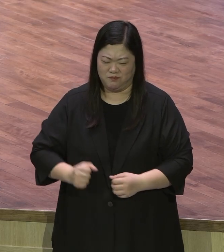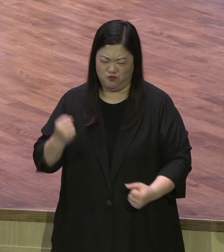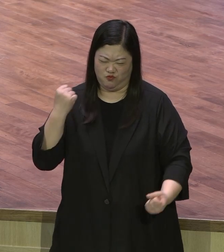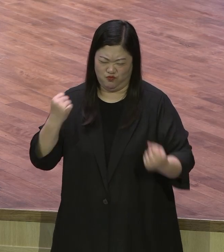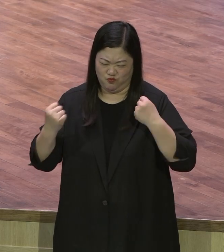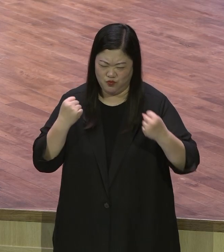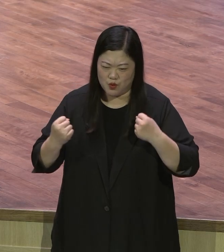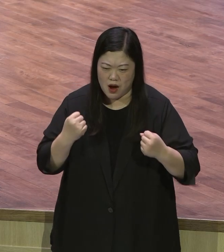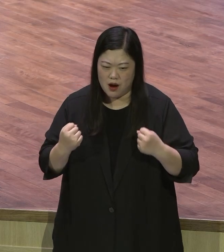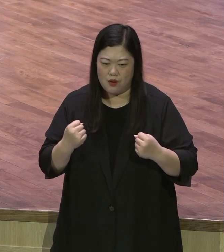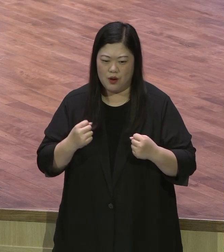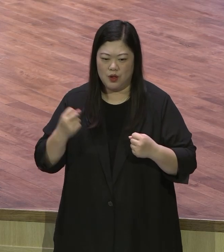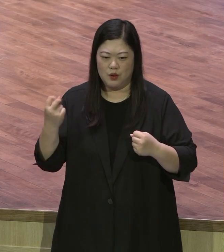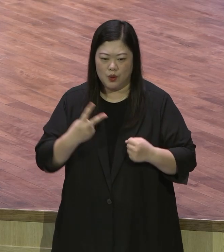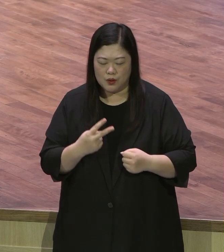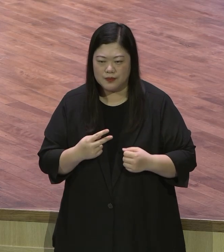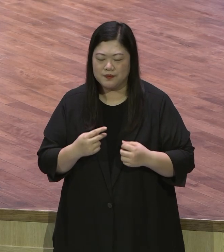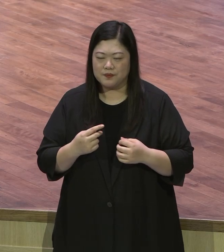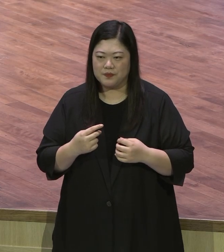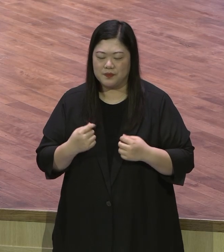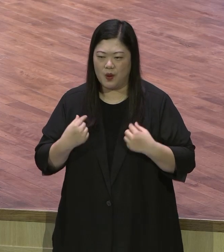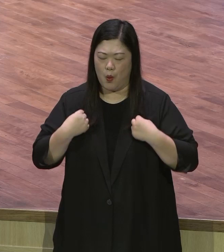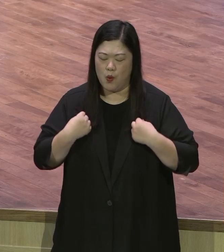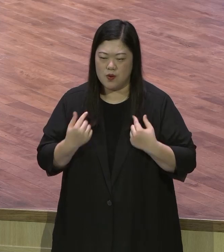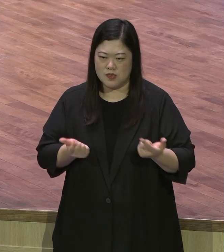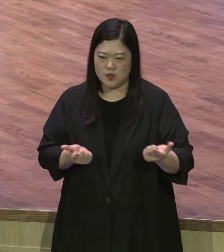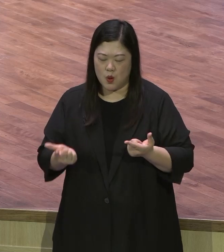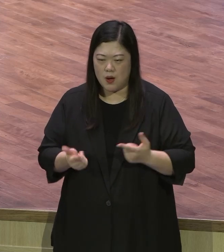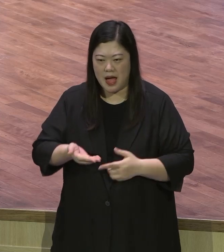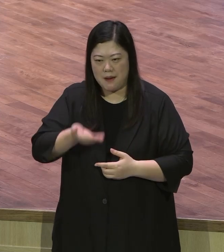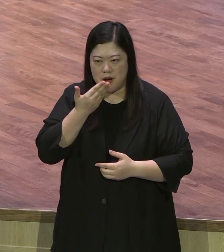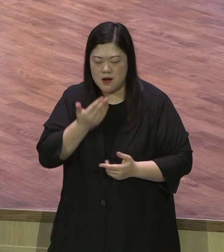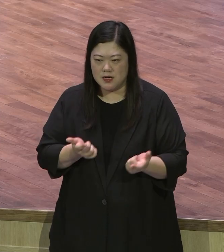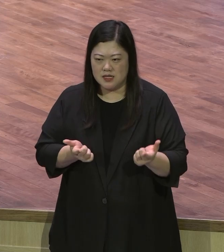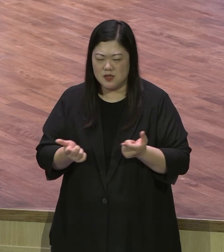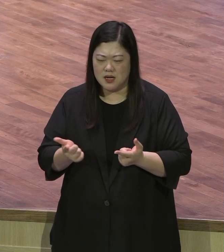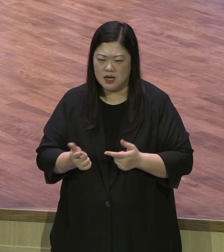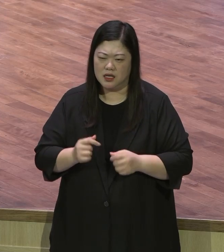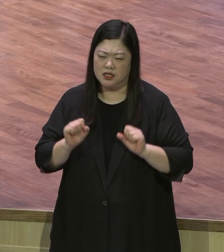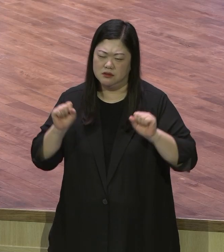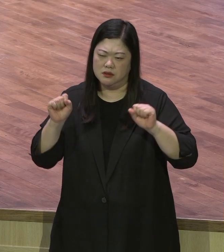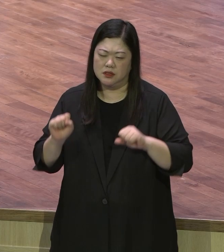벗을 거 벗고 입을 거 입고 힘들더라도 하고